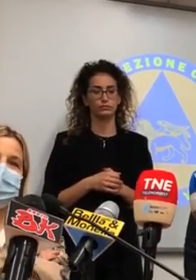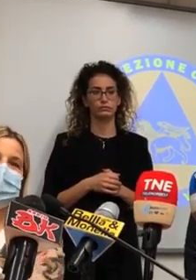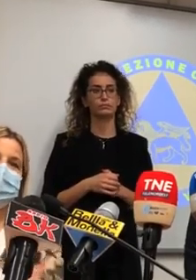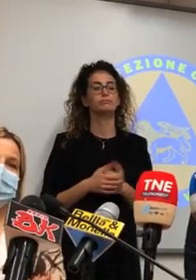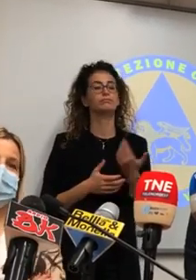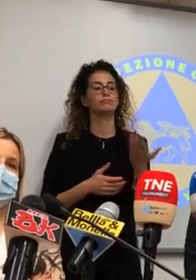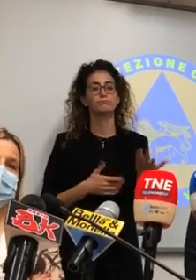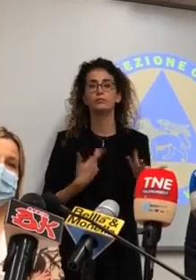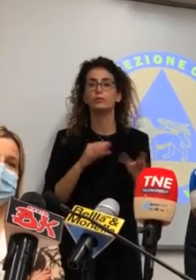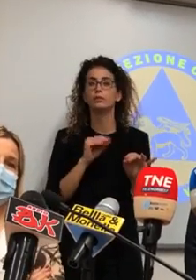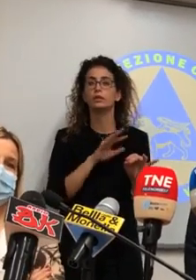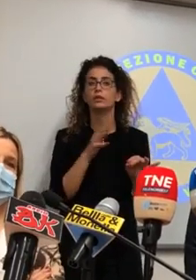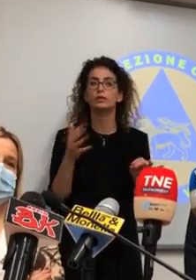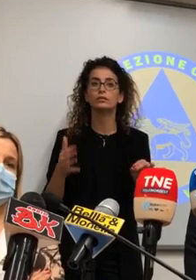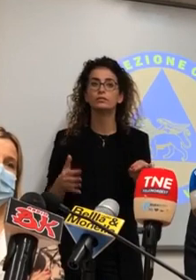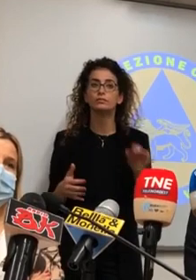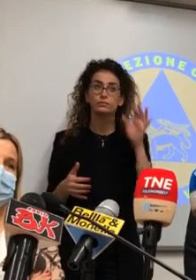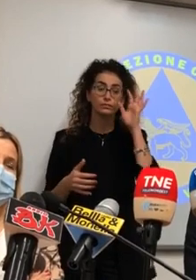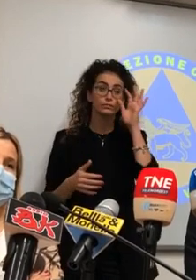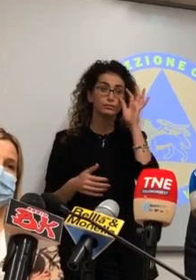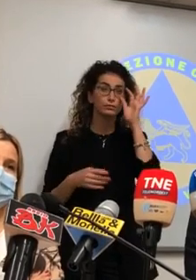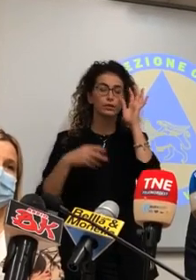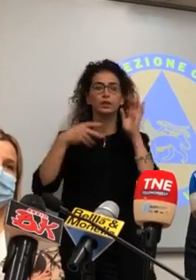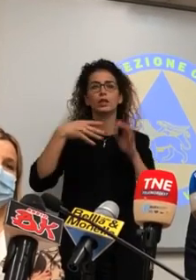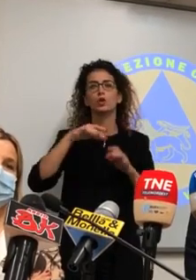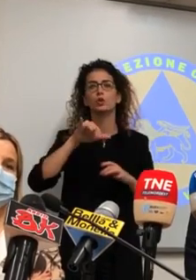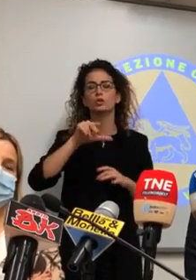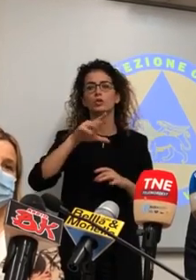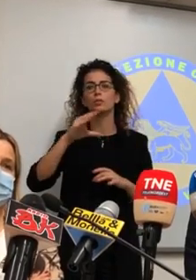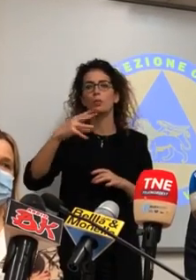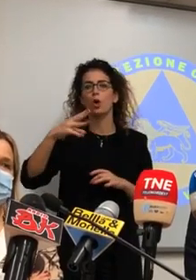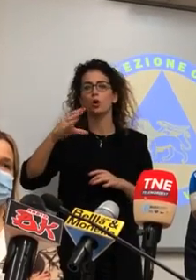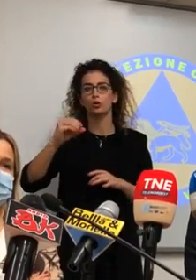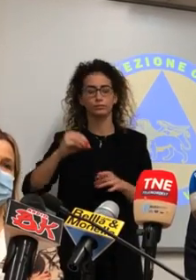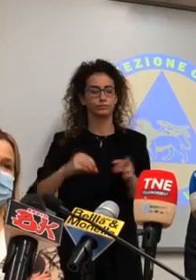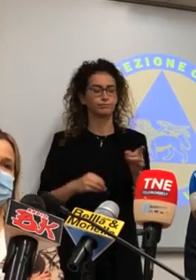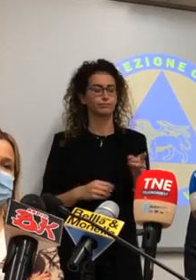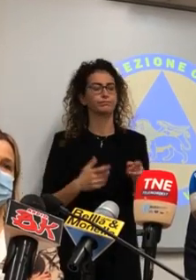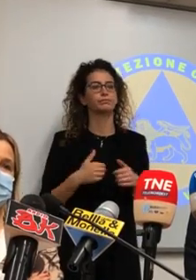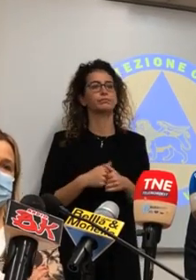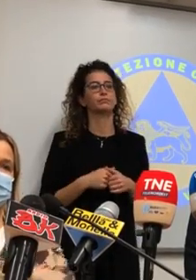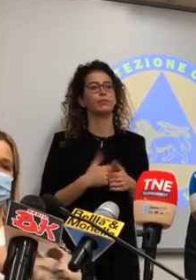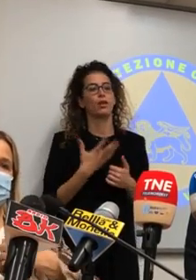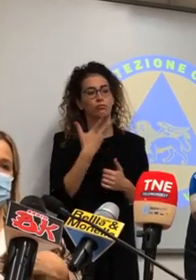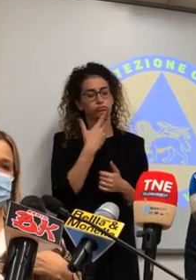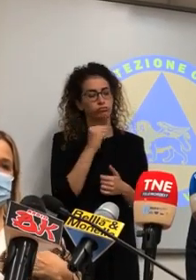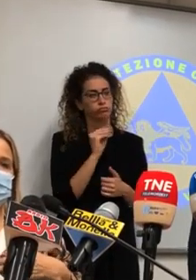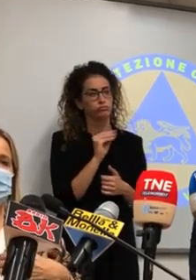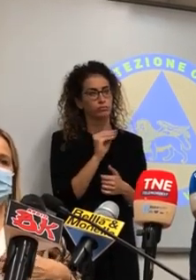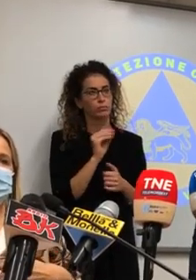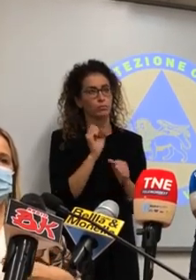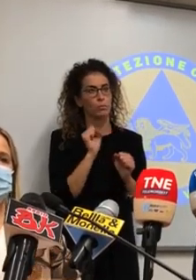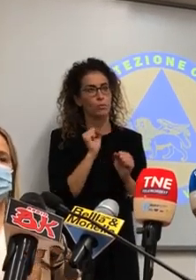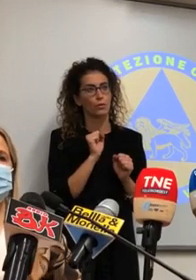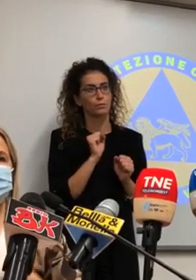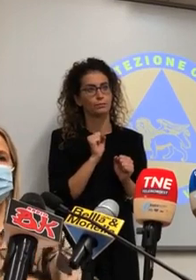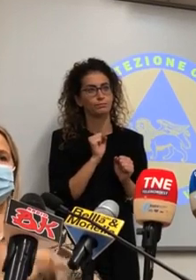Moderna. Prego, altre domande? Nico Russi Moro. Allora, volevo chiedere se possiamo fare un po'